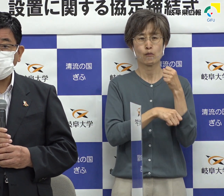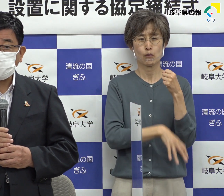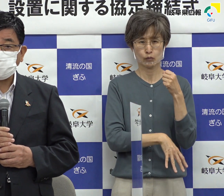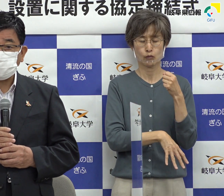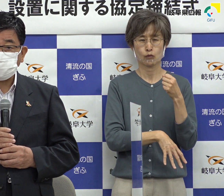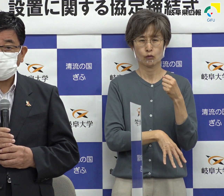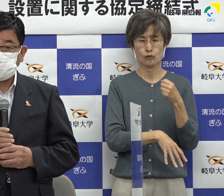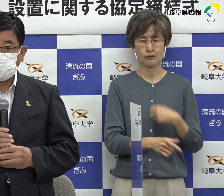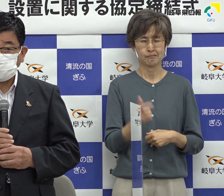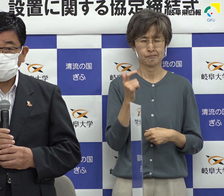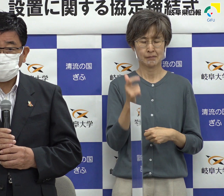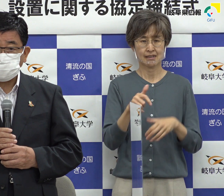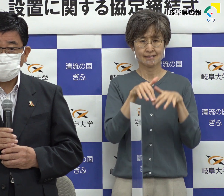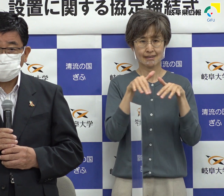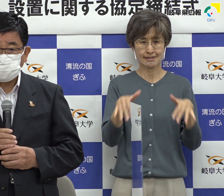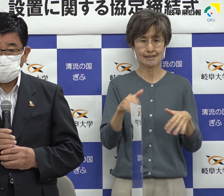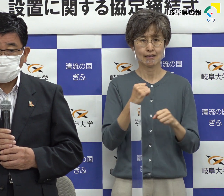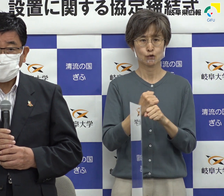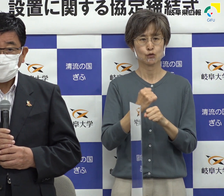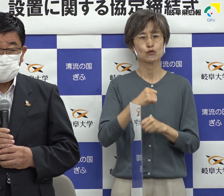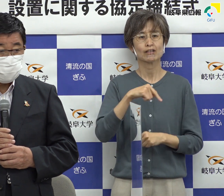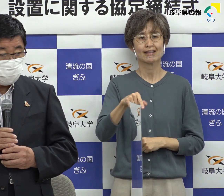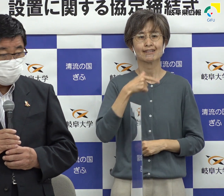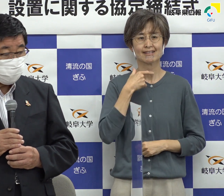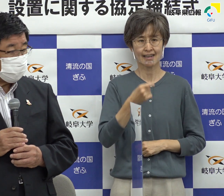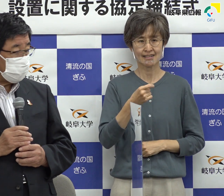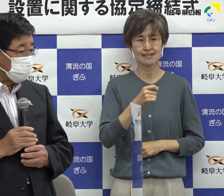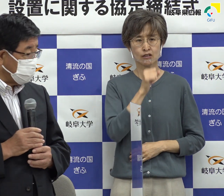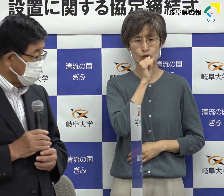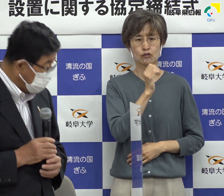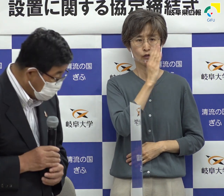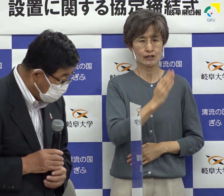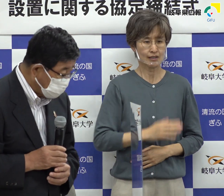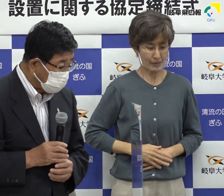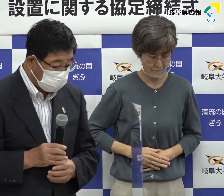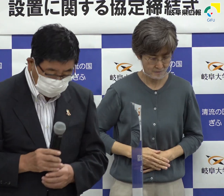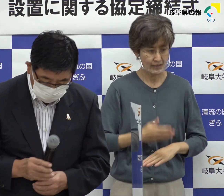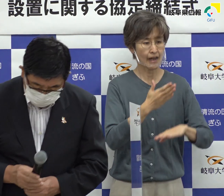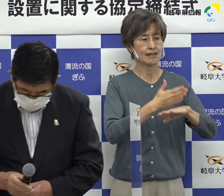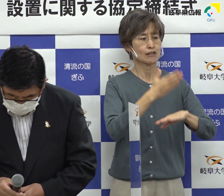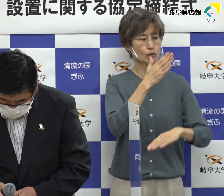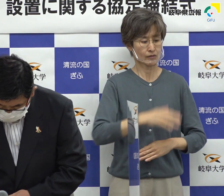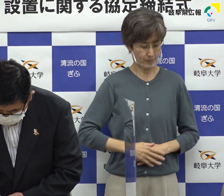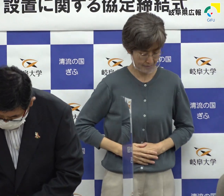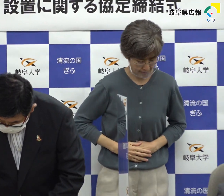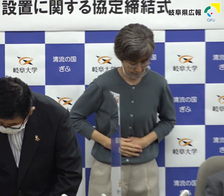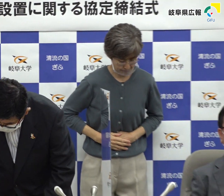した体制を作っていきたいというふうに思っておりますので、よろしくお願いしたいと思います。ありがとうございました。